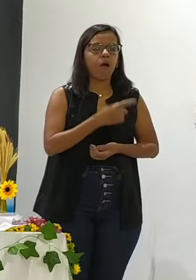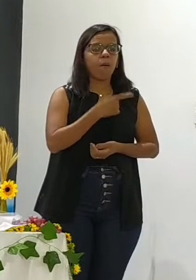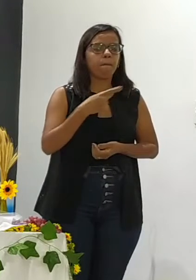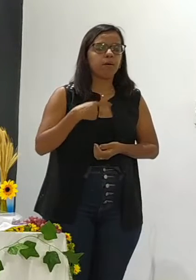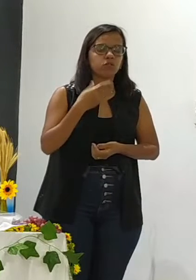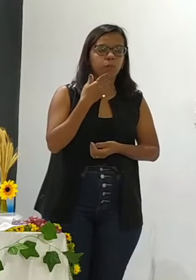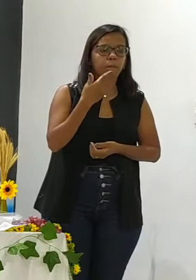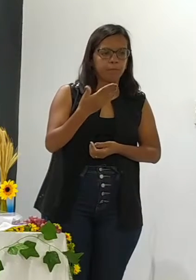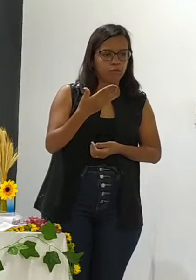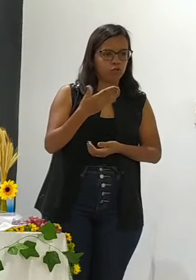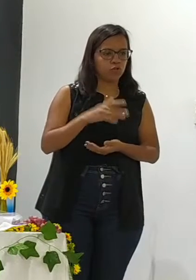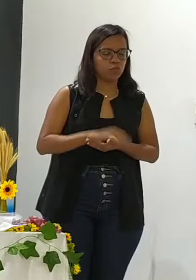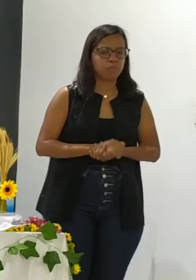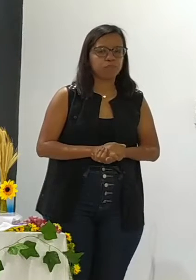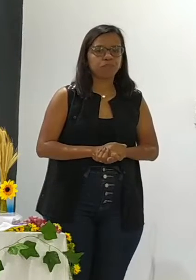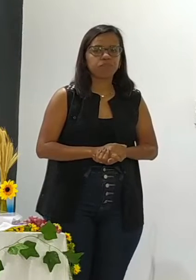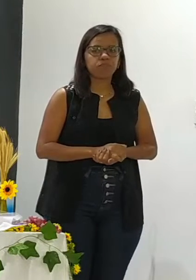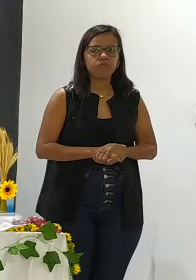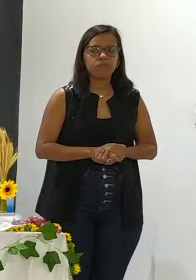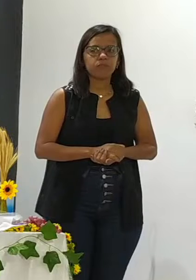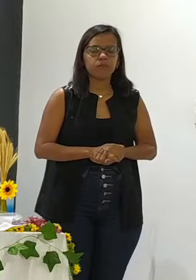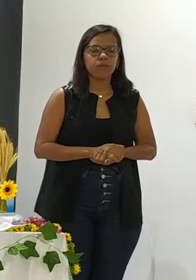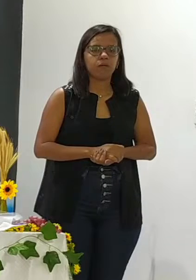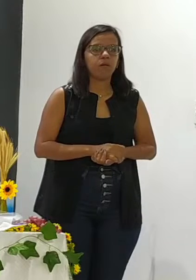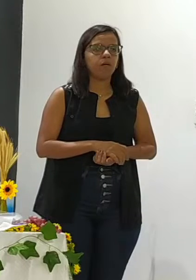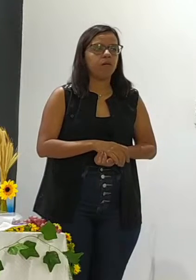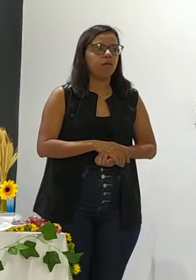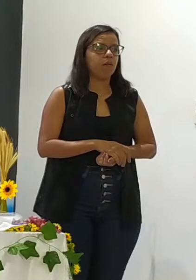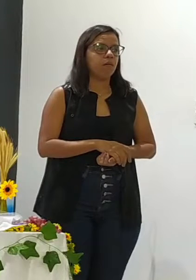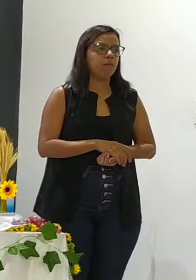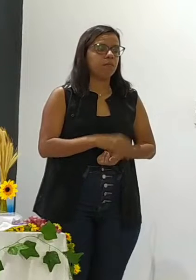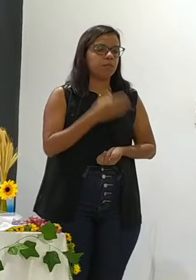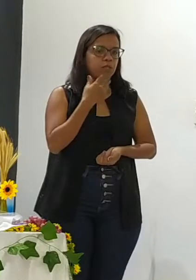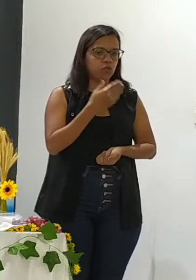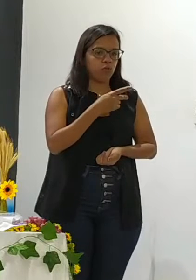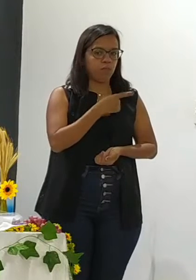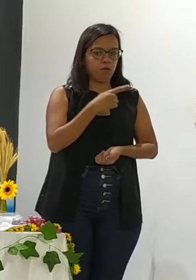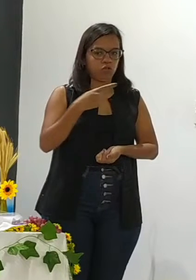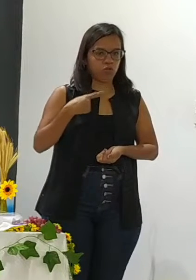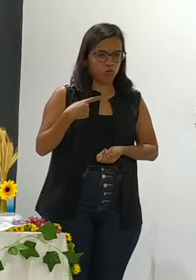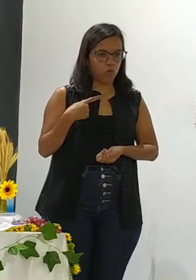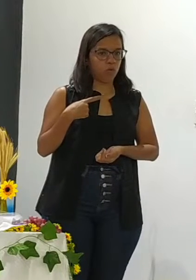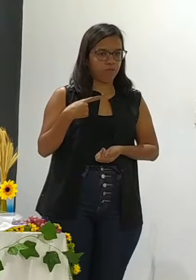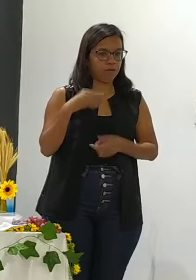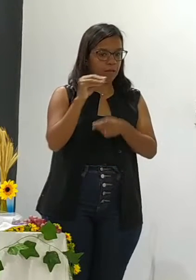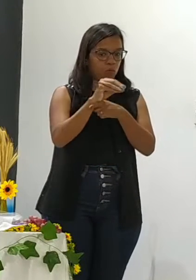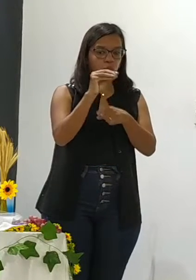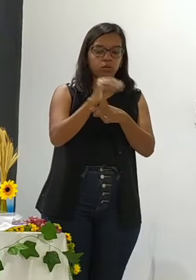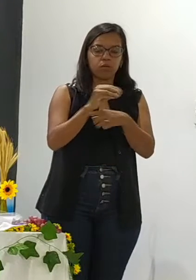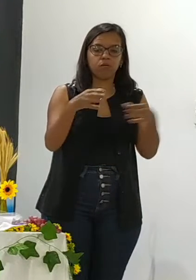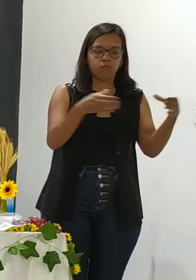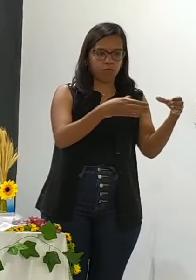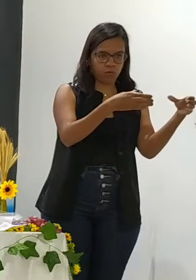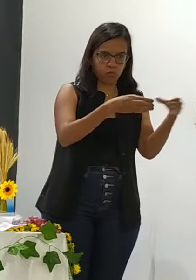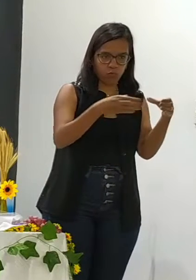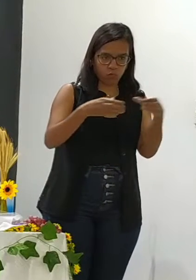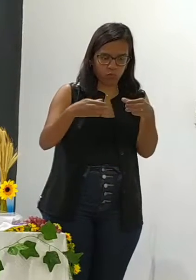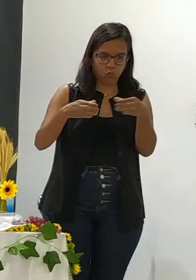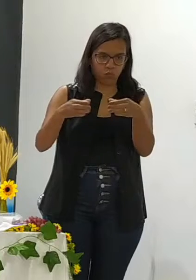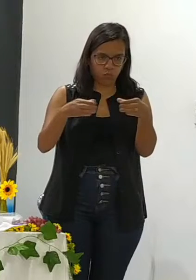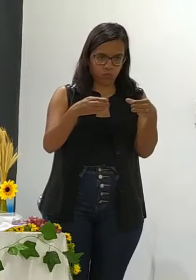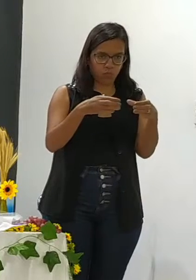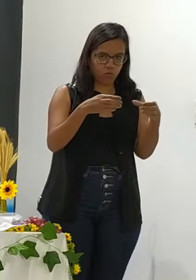para ser pastor que vai ficar à frente deles. Eu formei lá um